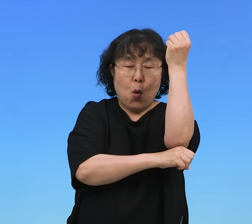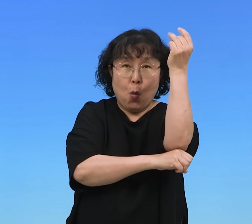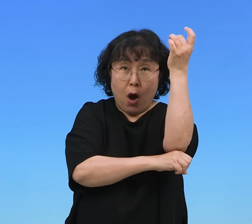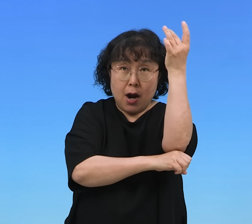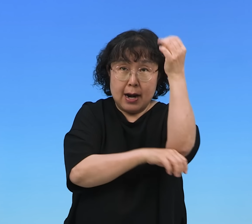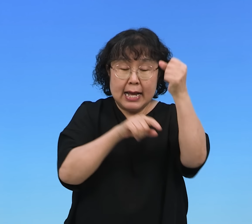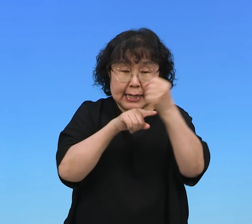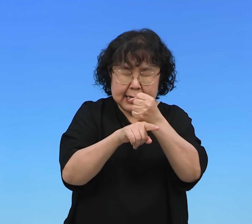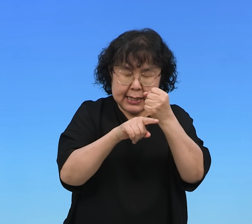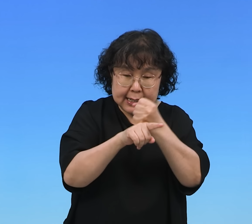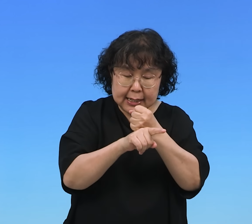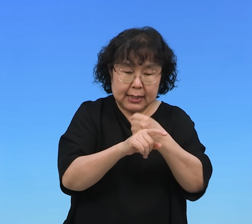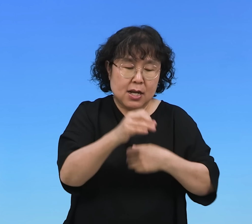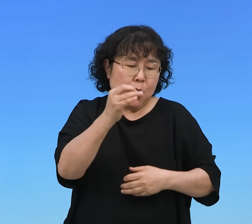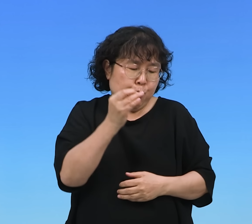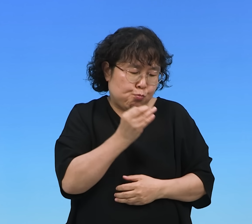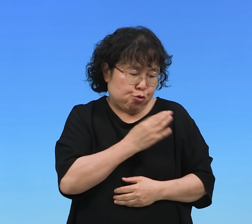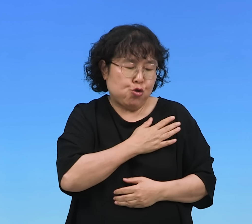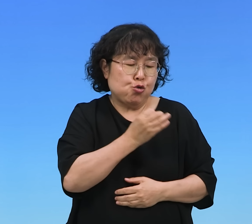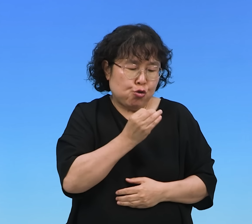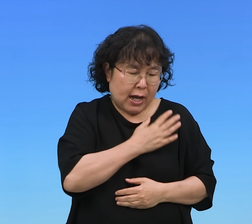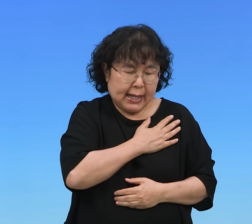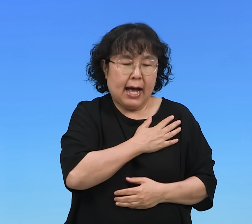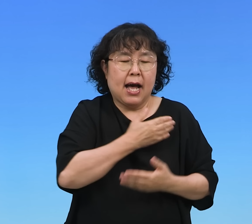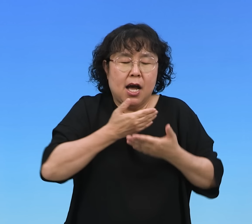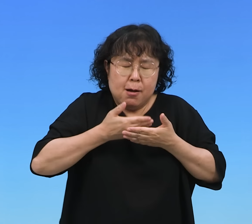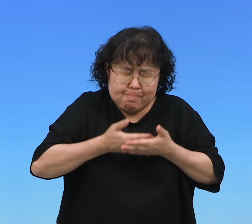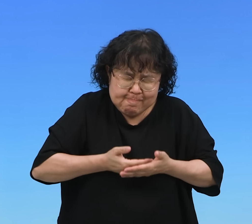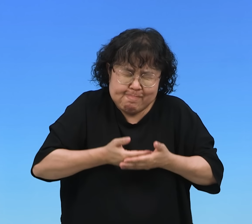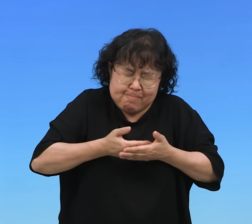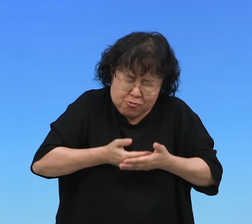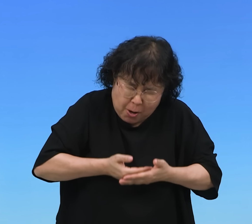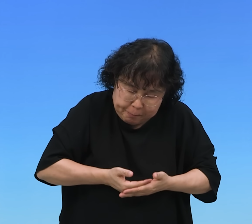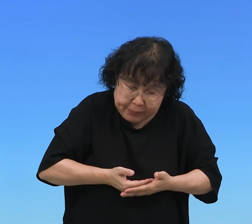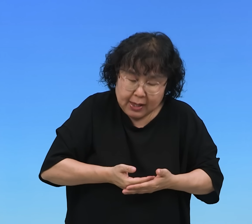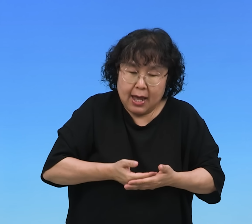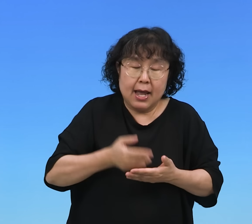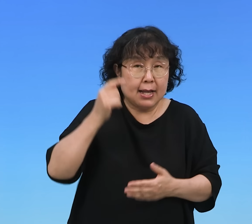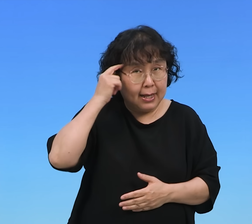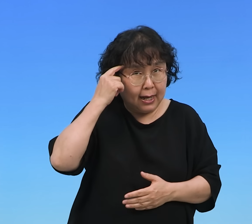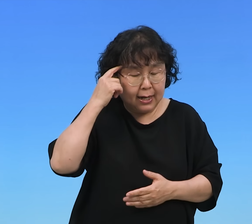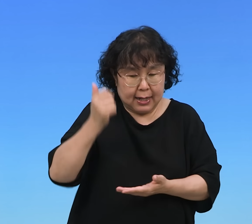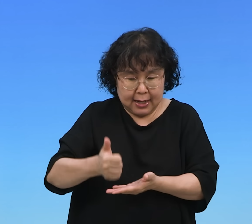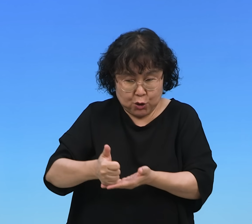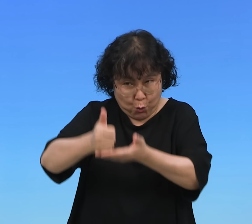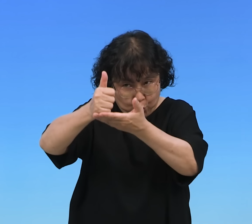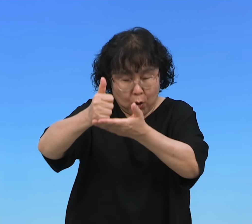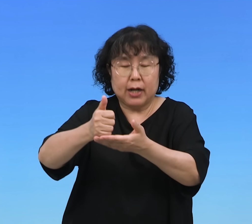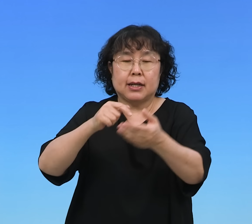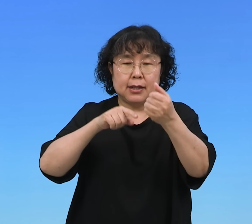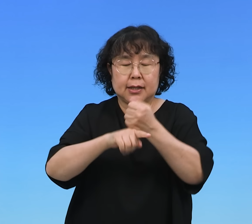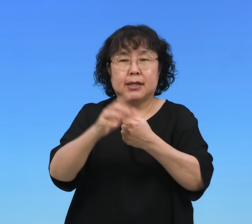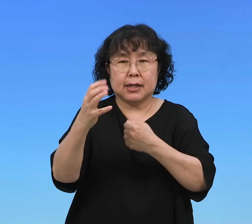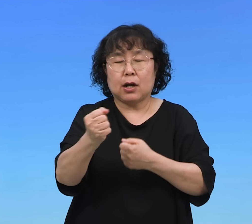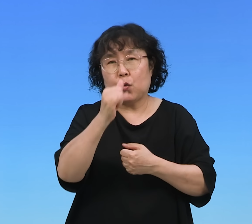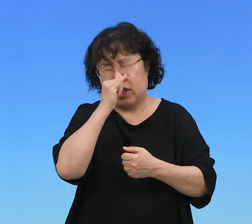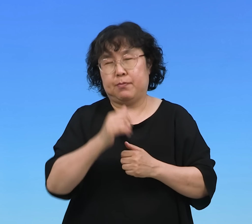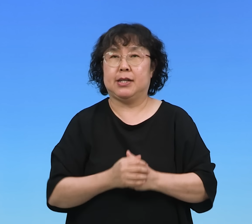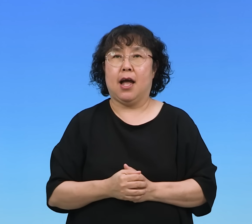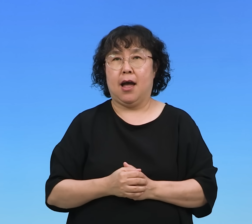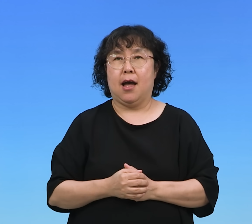단어인데요. 부유하다, 무겁게 여기다, 존경하다 이런 뜻을 가진 단어예요. 그래서 새 번역에서는 이렇게